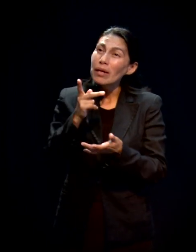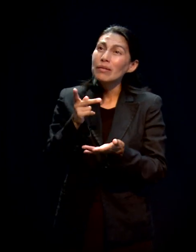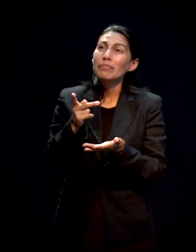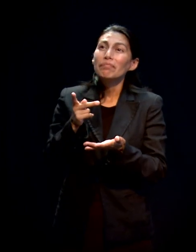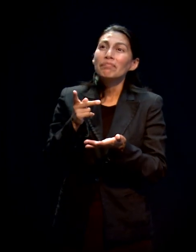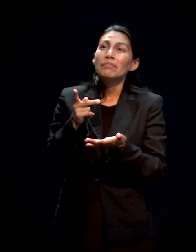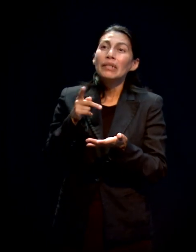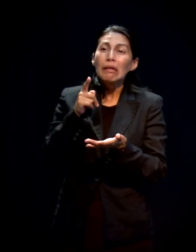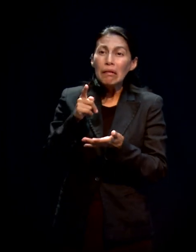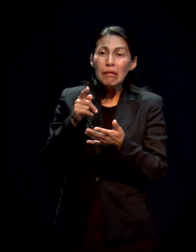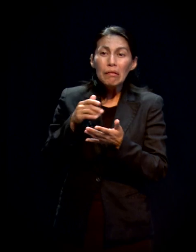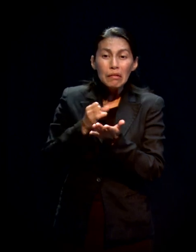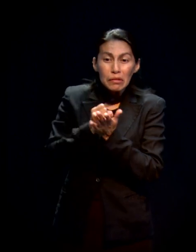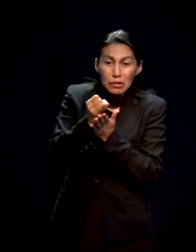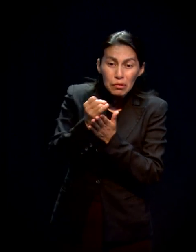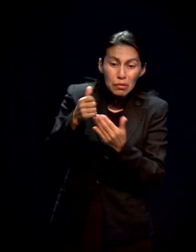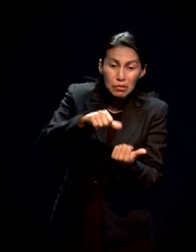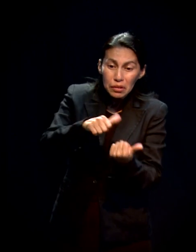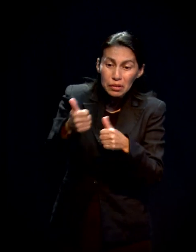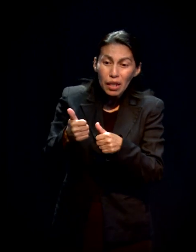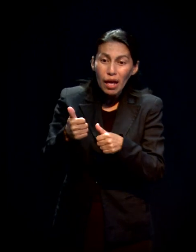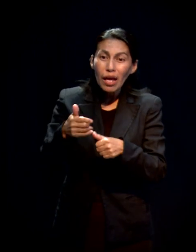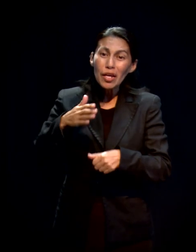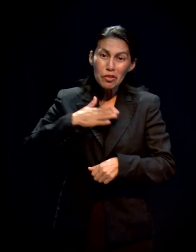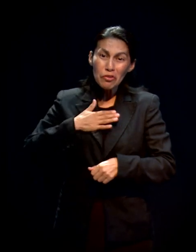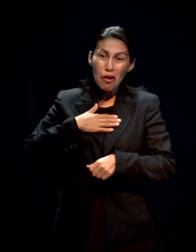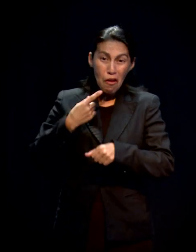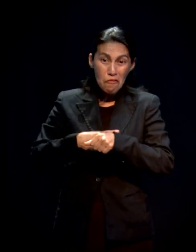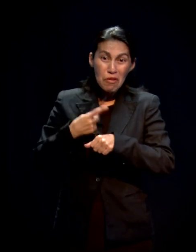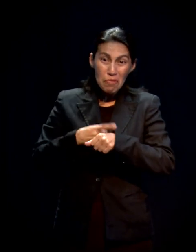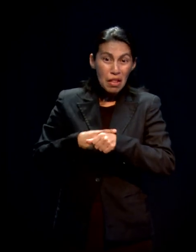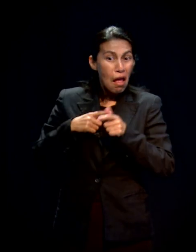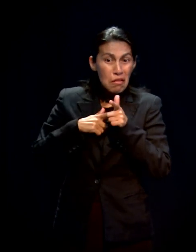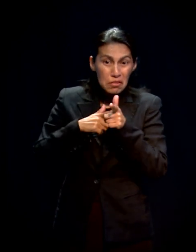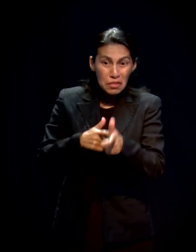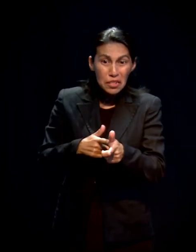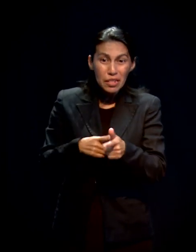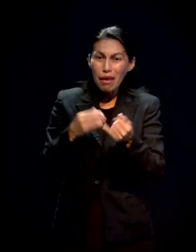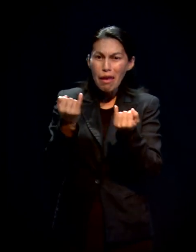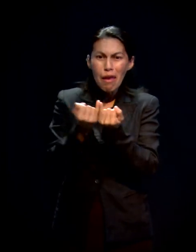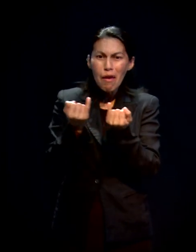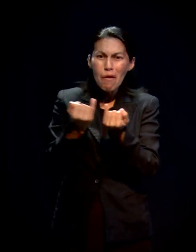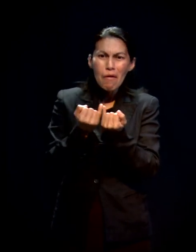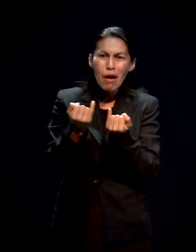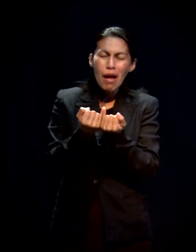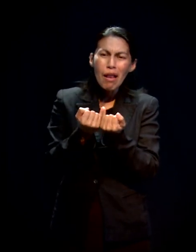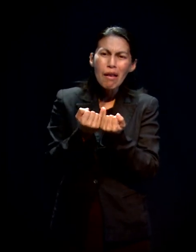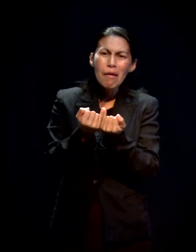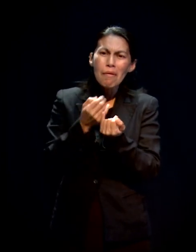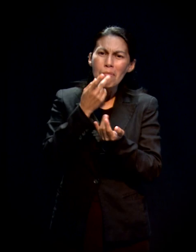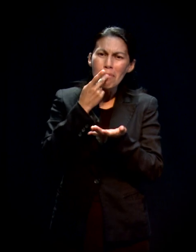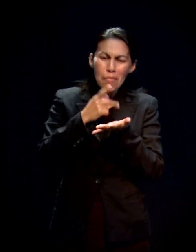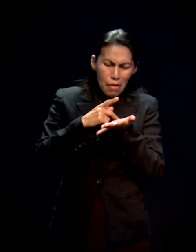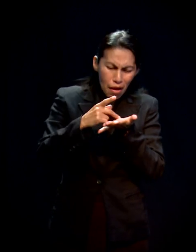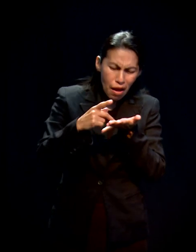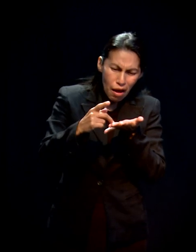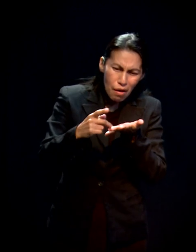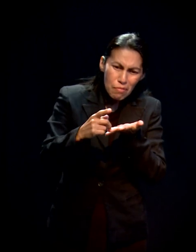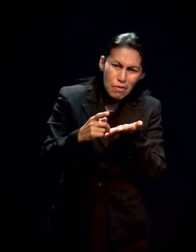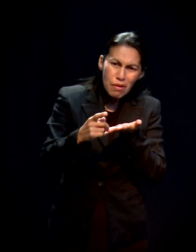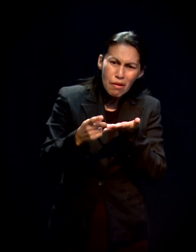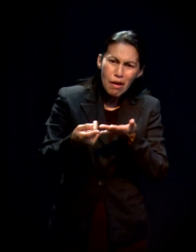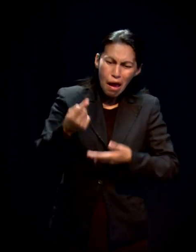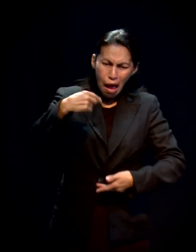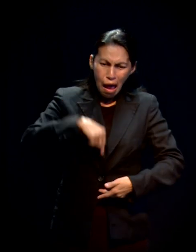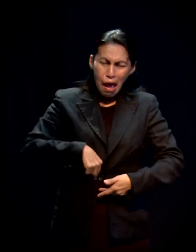tengo que sigo yo siempre le digo a mi mamá ya un chiste que vos madre está enfermedades como la de pablo tengo un aguijón en la carne